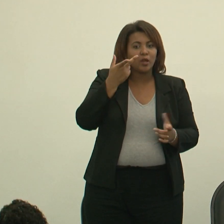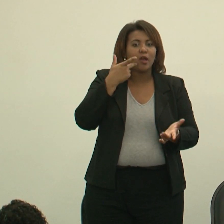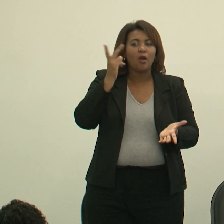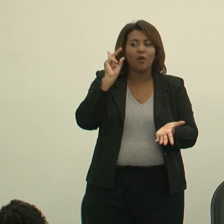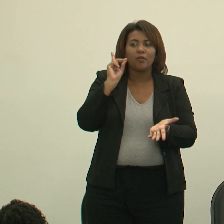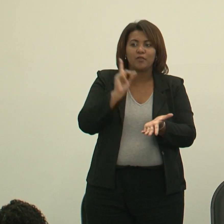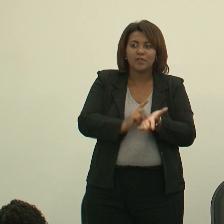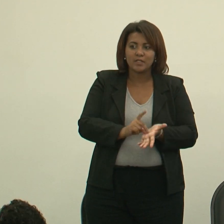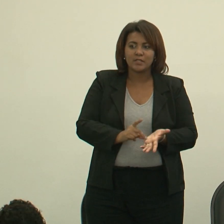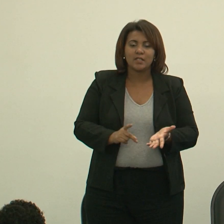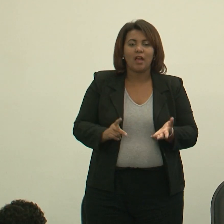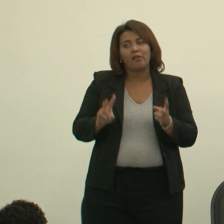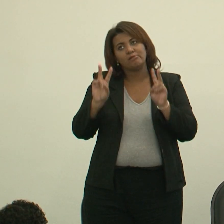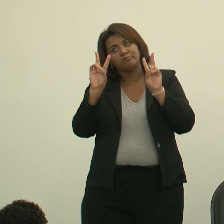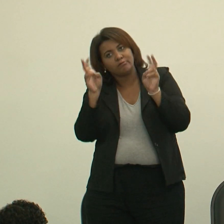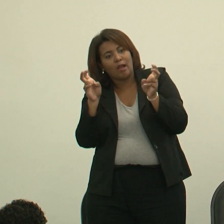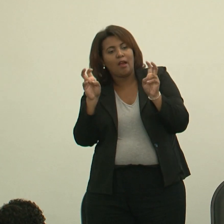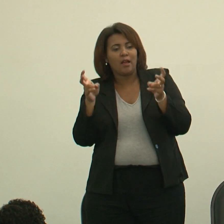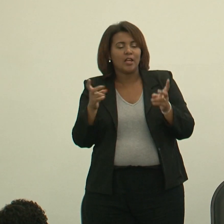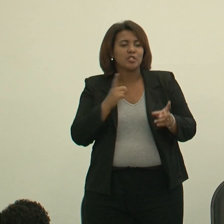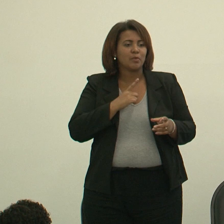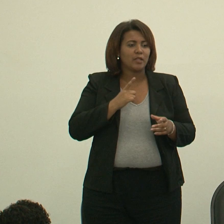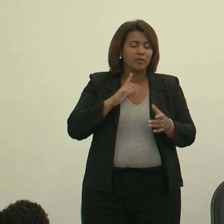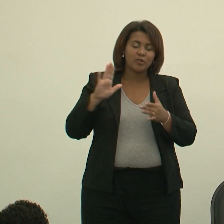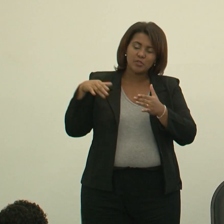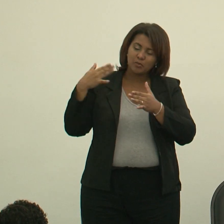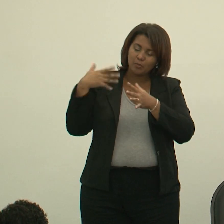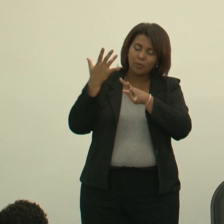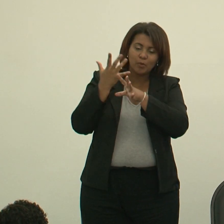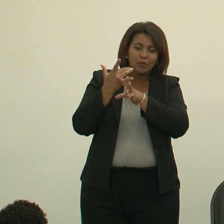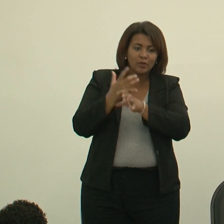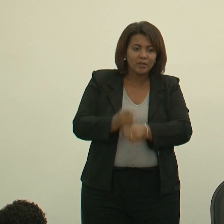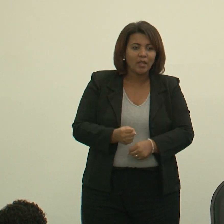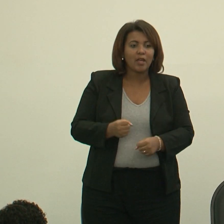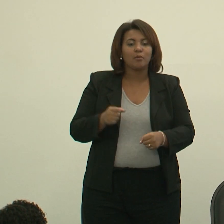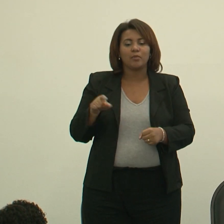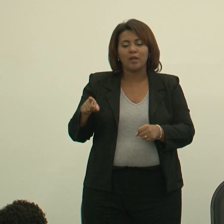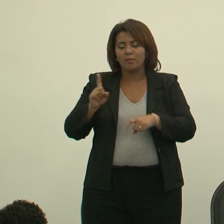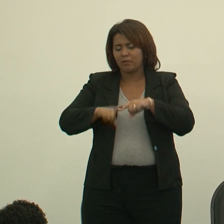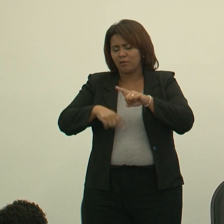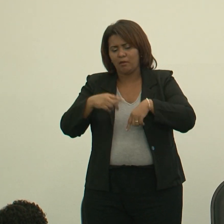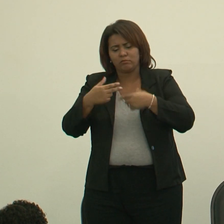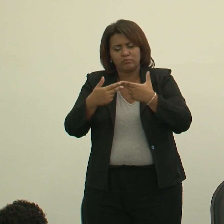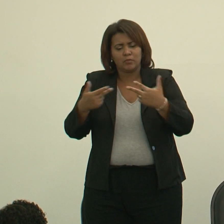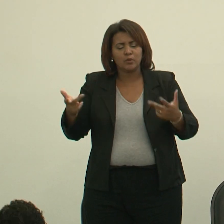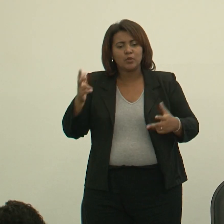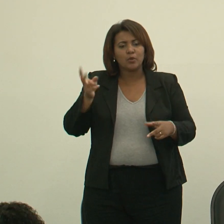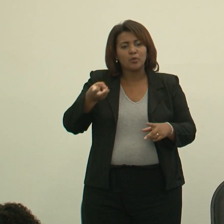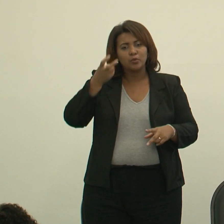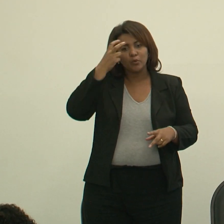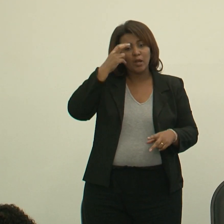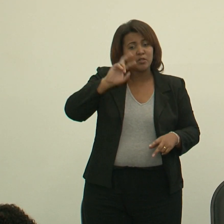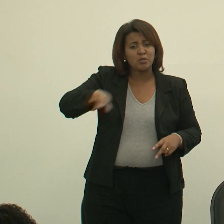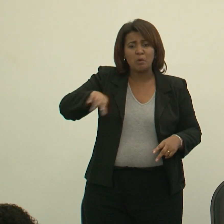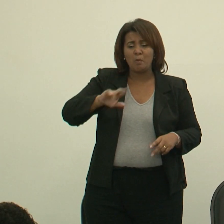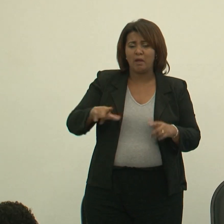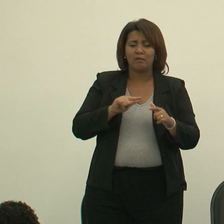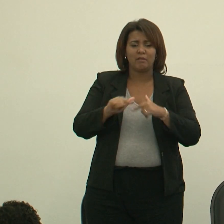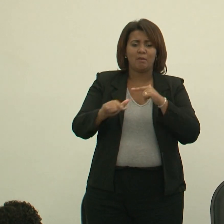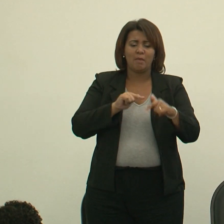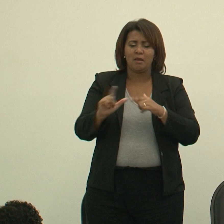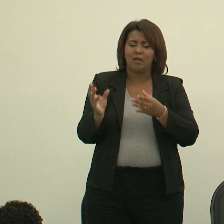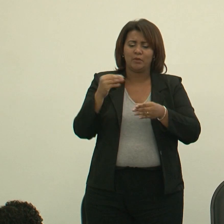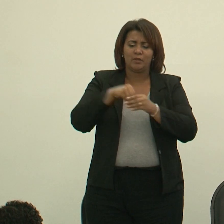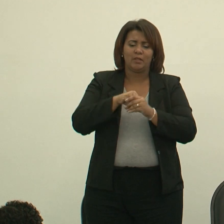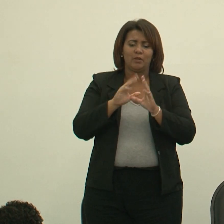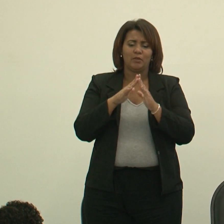muitas aspas. Durante muito tempo, essas produções culturais não eram trabalhadas na escola. A escola queria